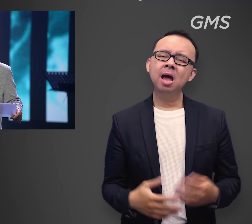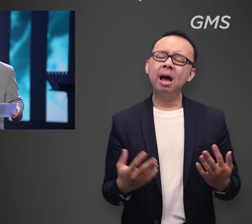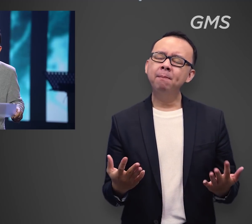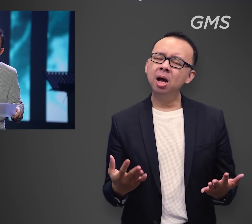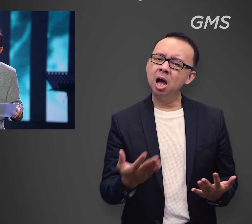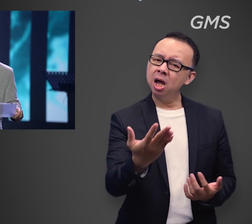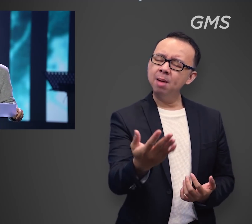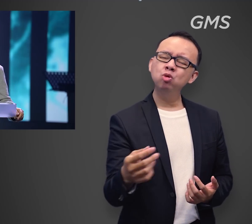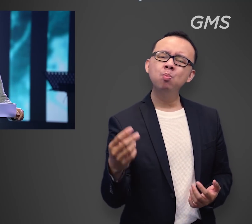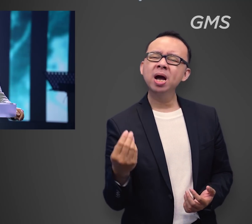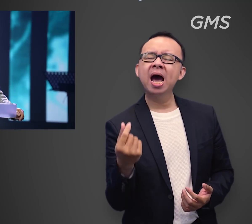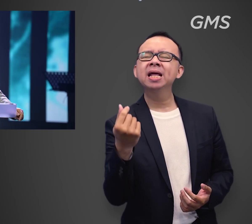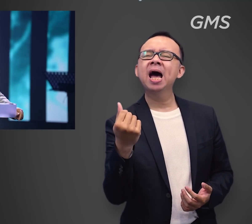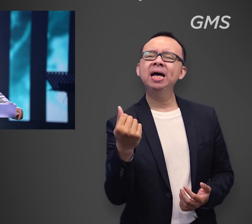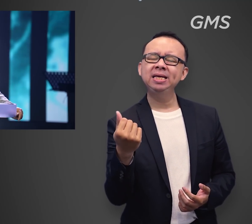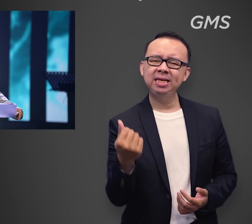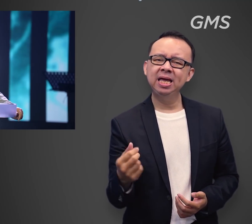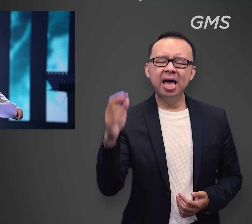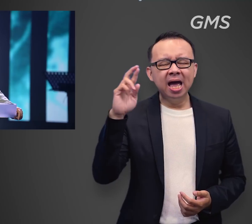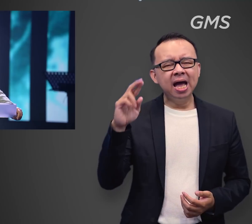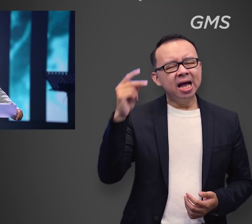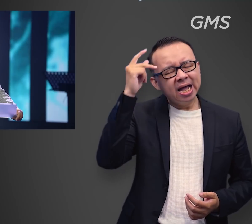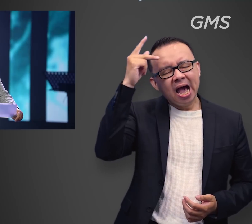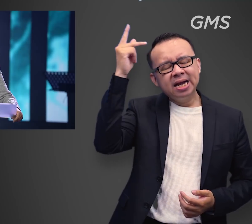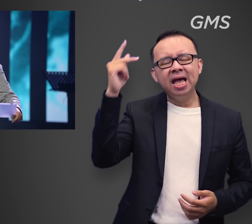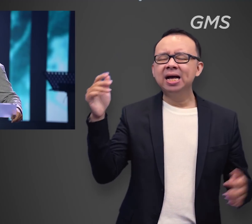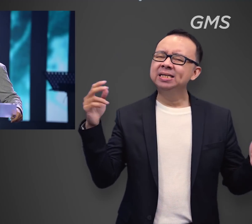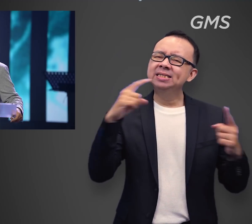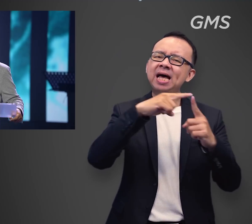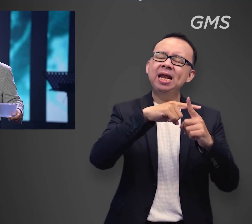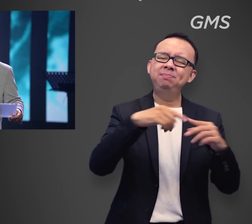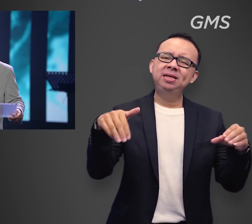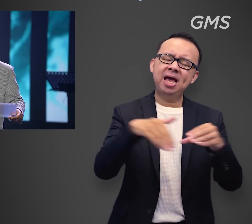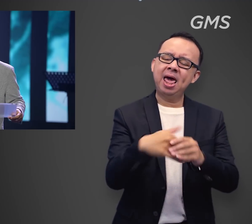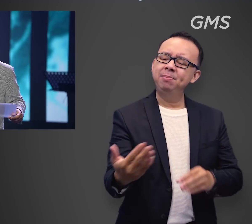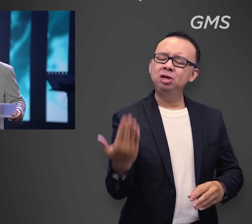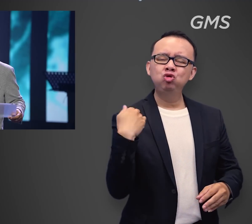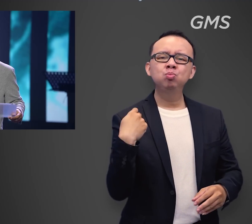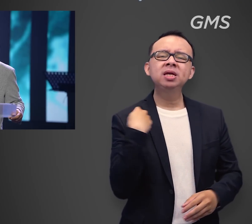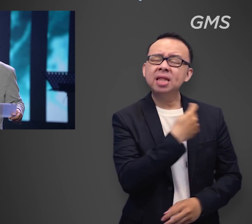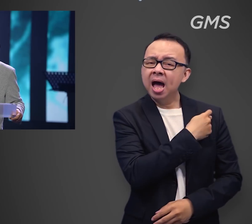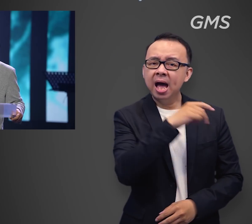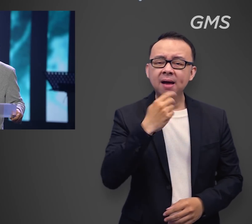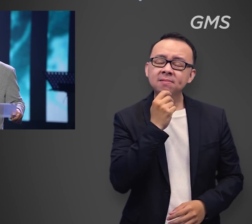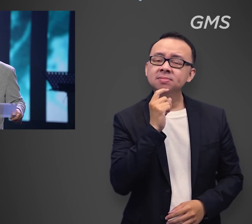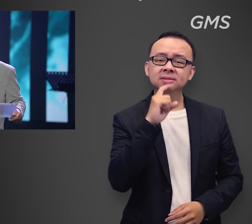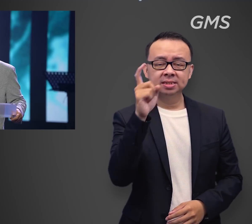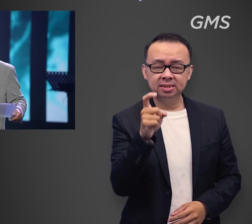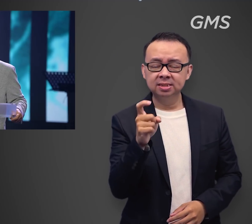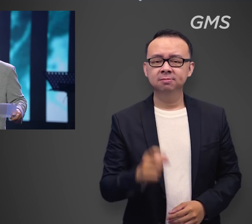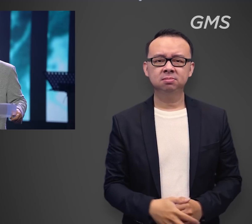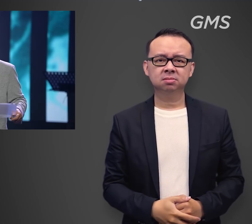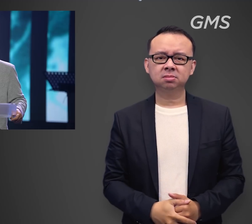kita? Atau hari ini Anda anggap biasa bahwa cerita Paskah ini, Jumat Agung di mana Yesus